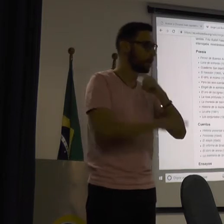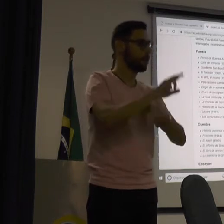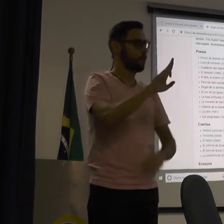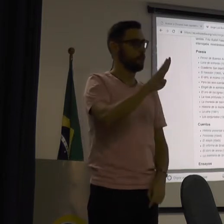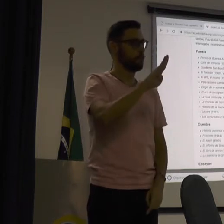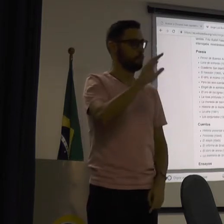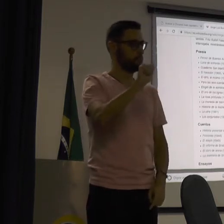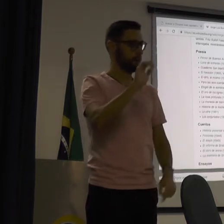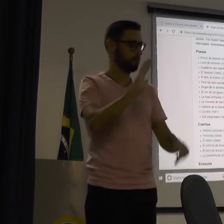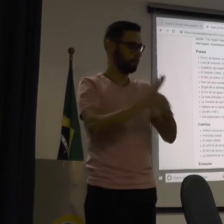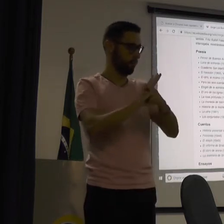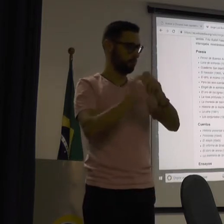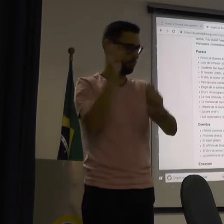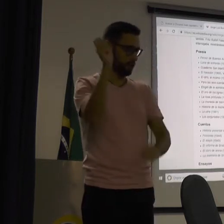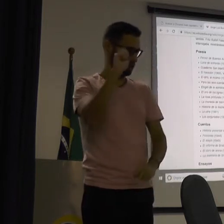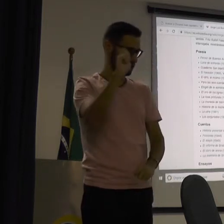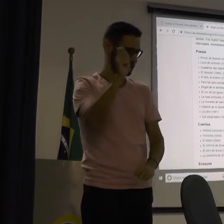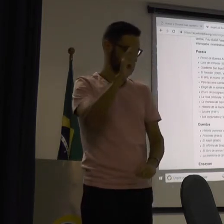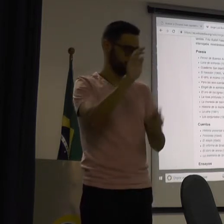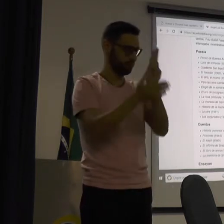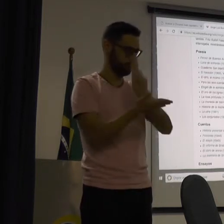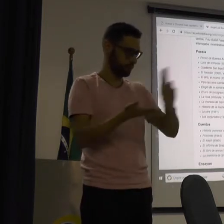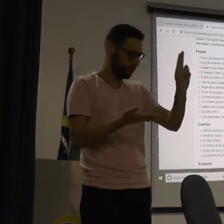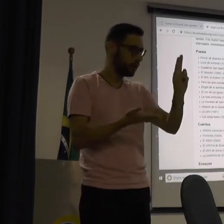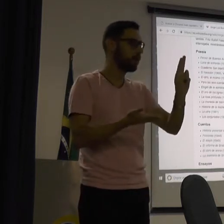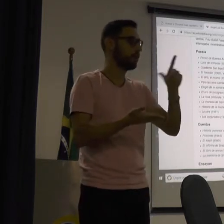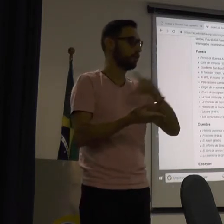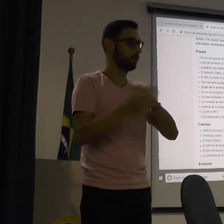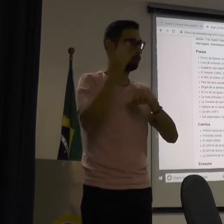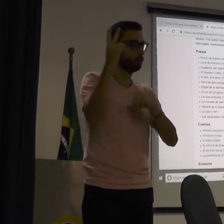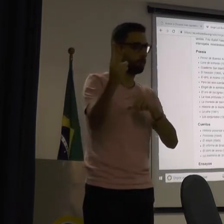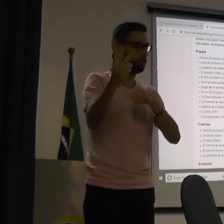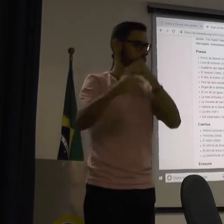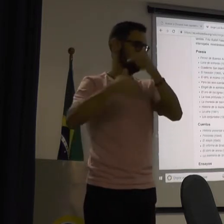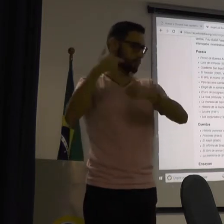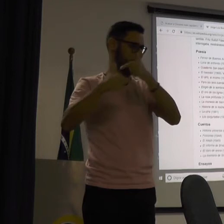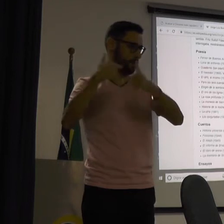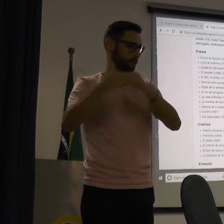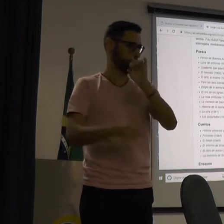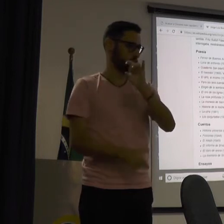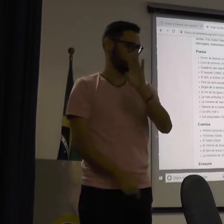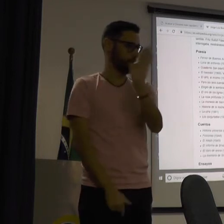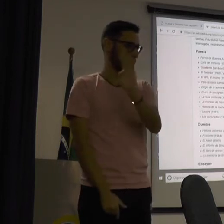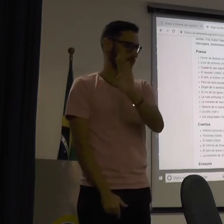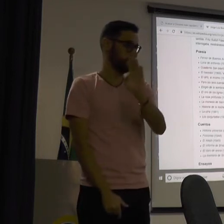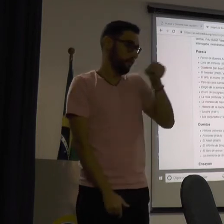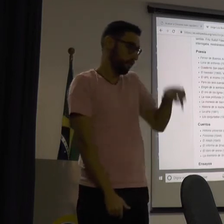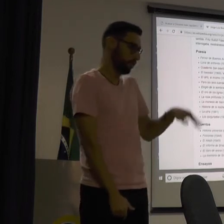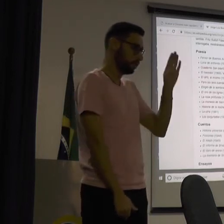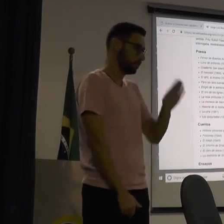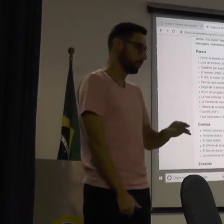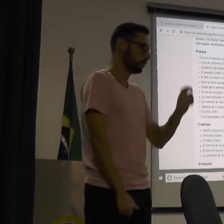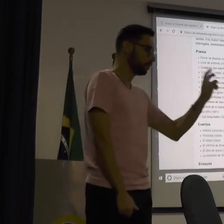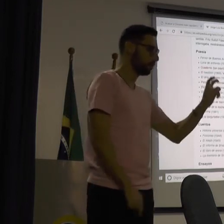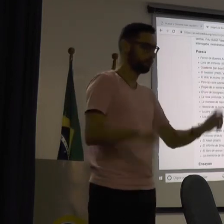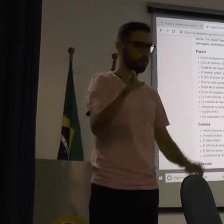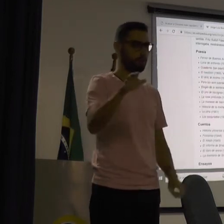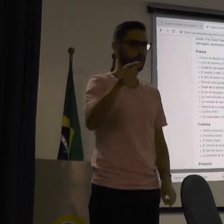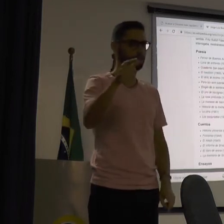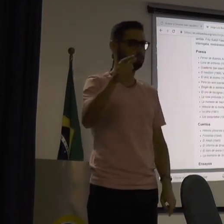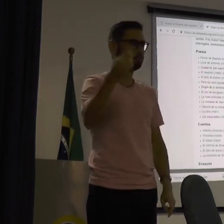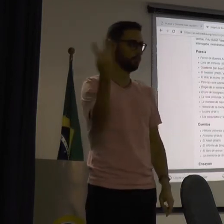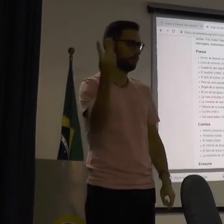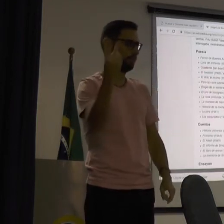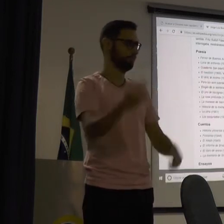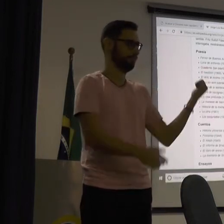tinha 2 trabalhos sobre o Borges sendo orientados. Você vê, mas eu não sou o único no Brasil, não. Tem muita gente. O Borges é